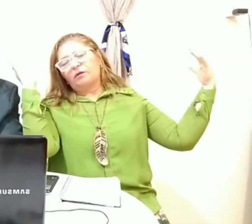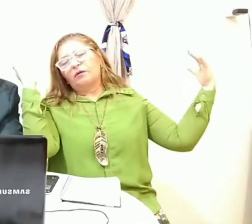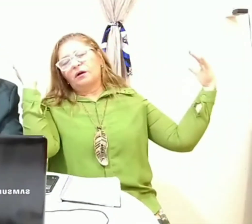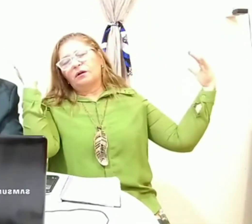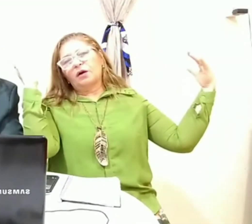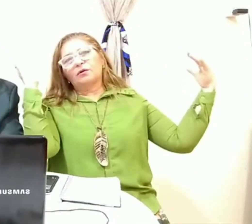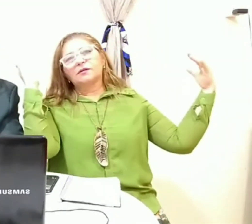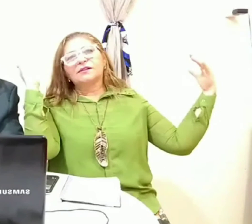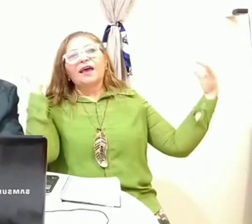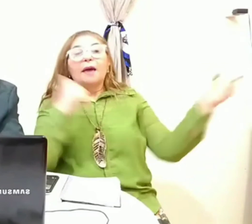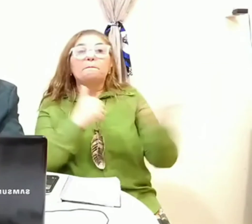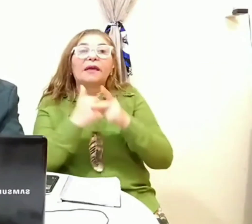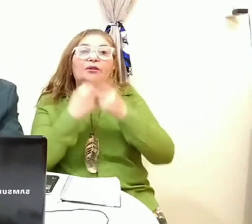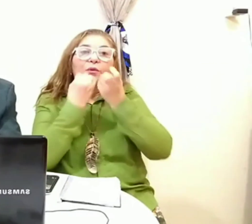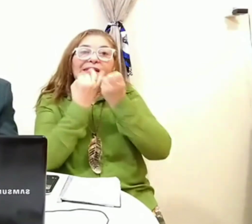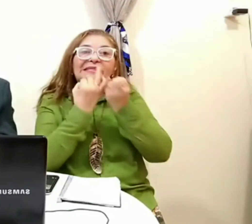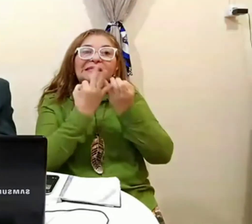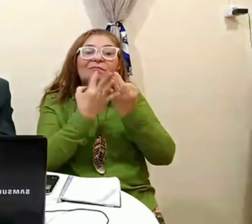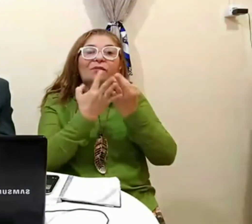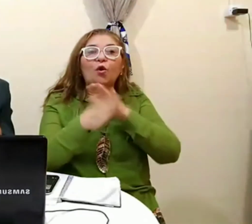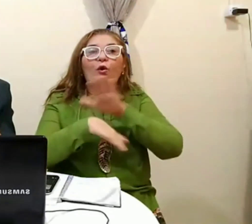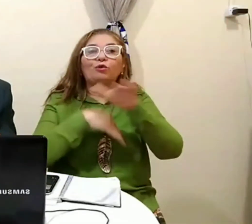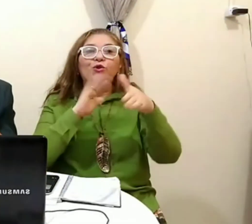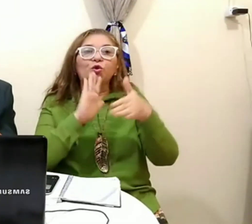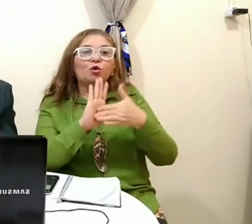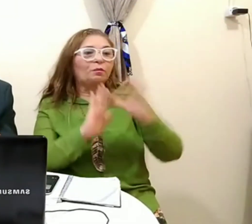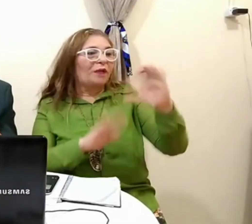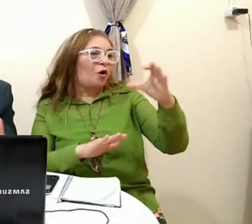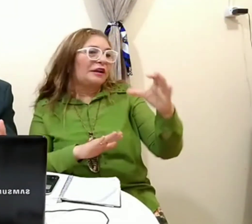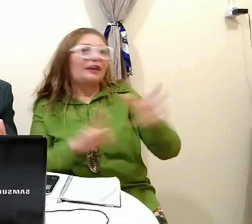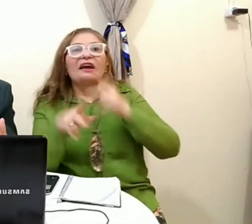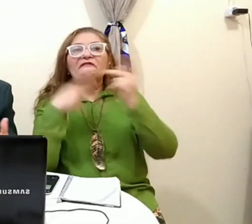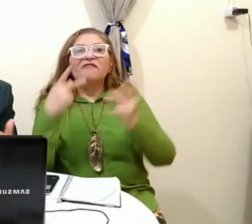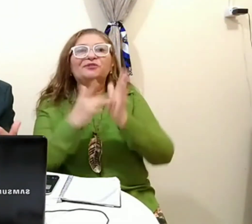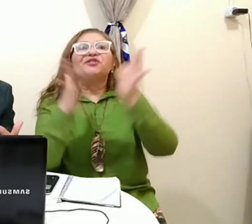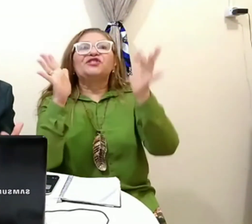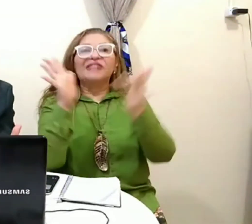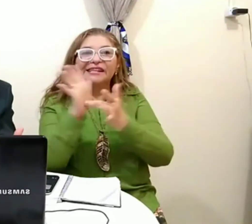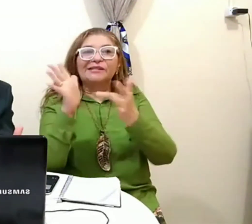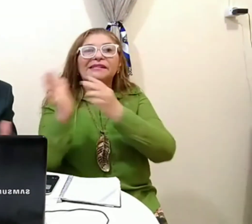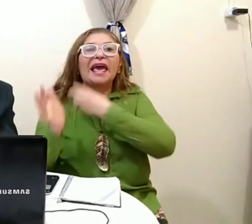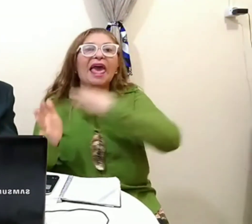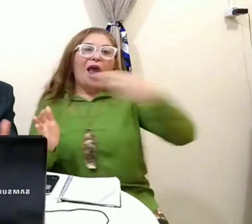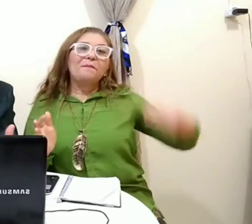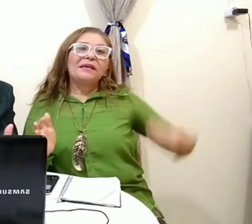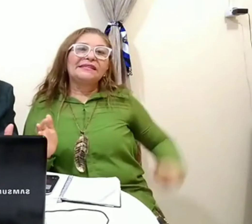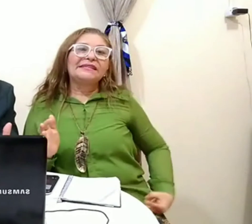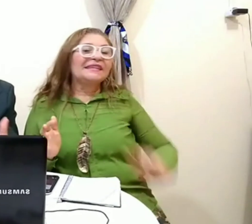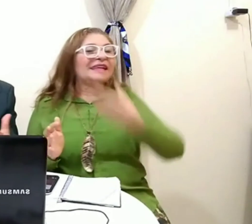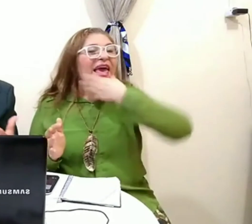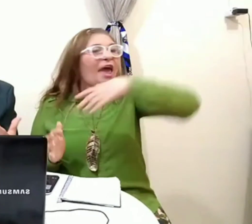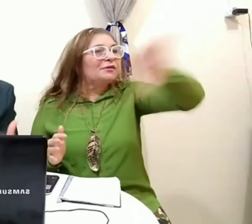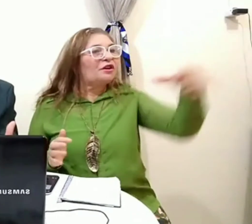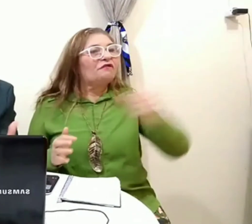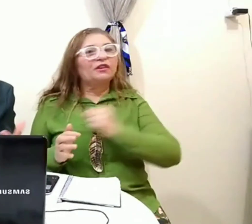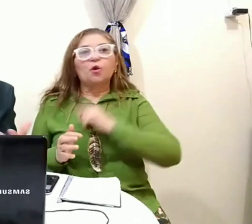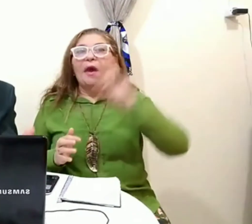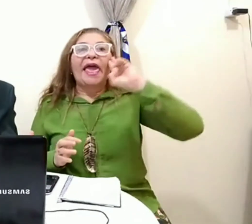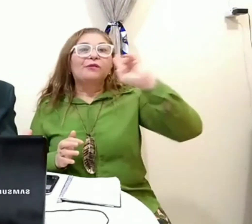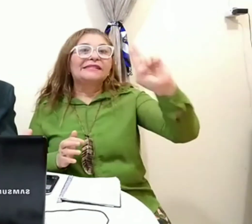Então Pedro está dizendo, Jesus, ele é o Messias, ele é o Salvador, ele é o Senhor, aquele que